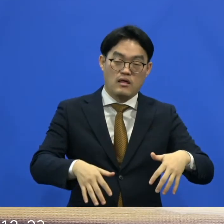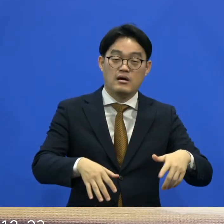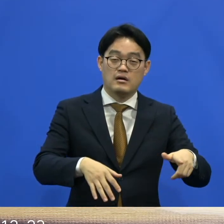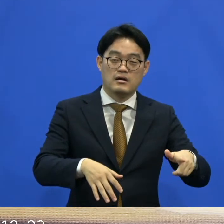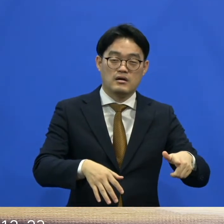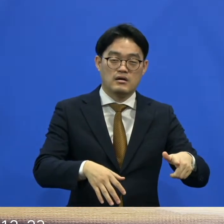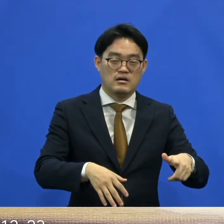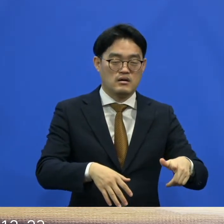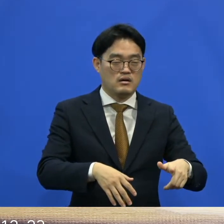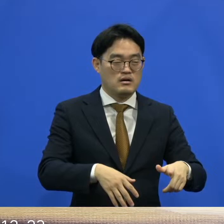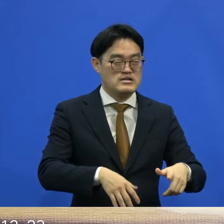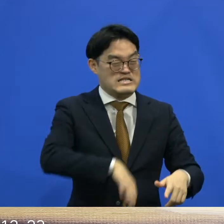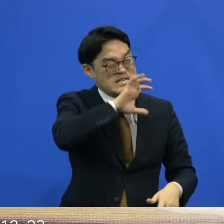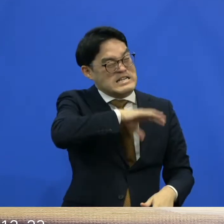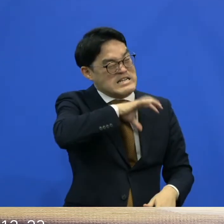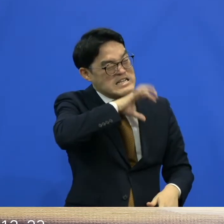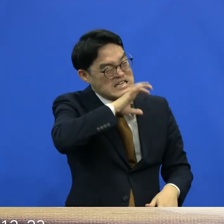상처,